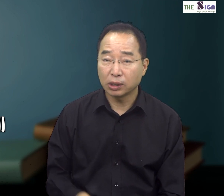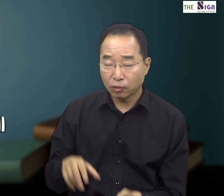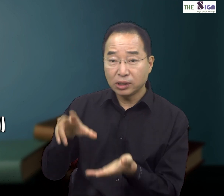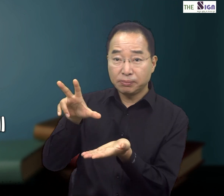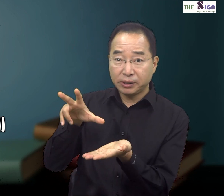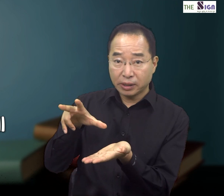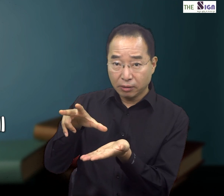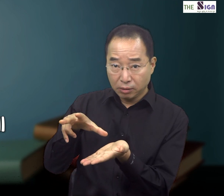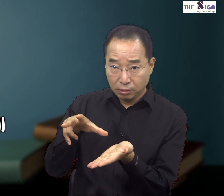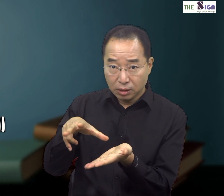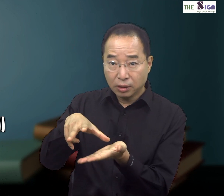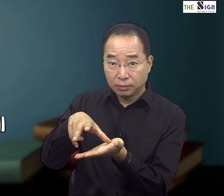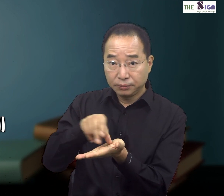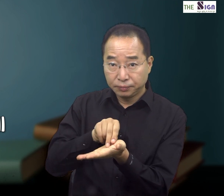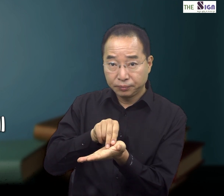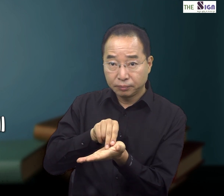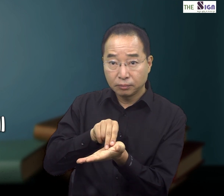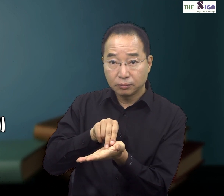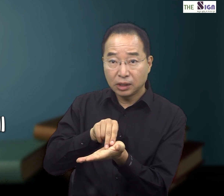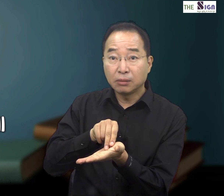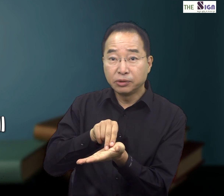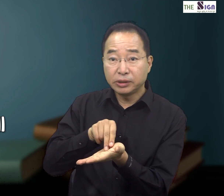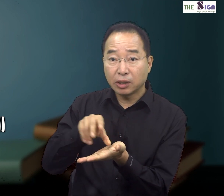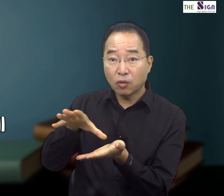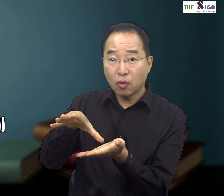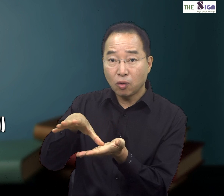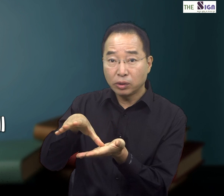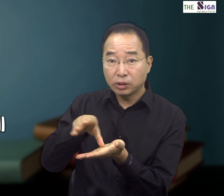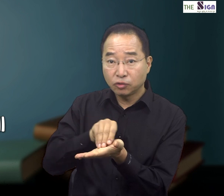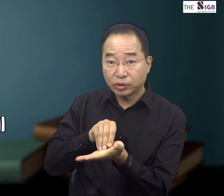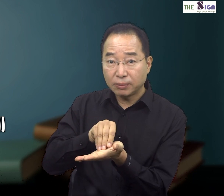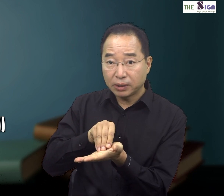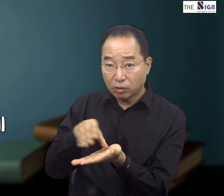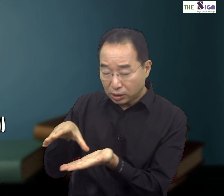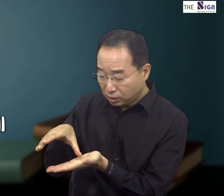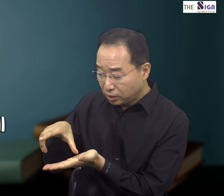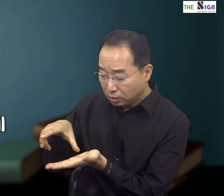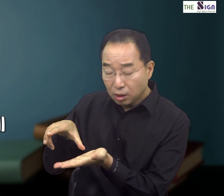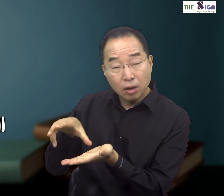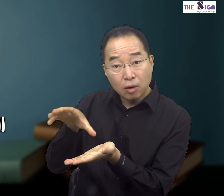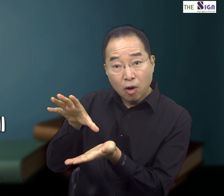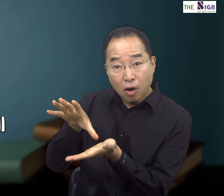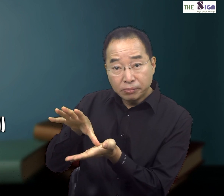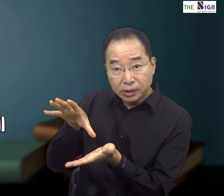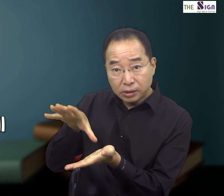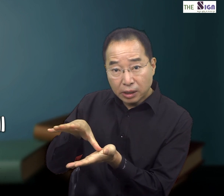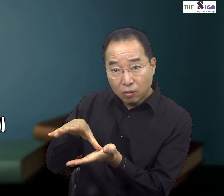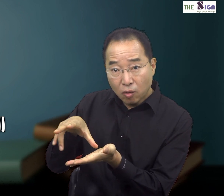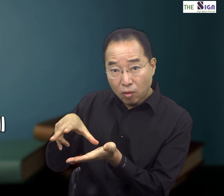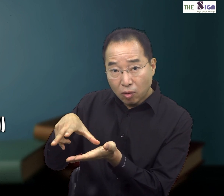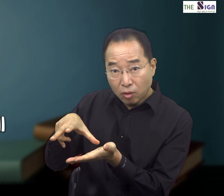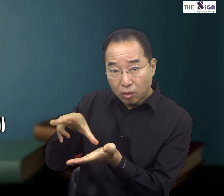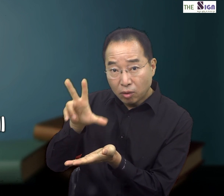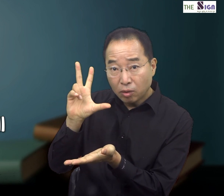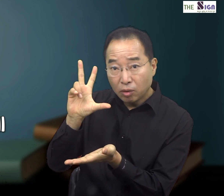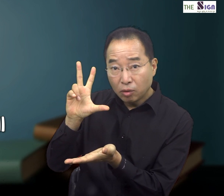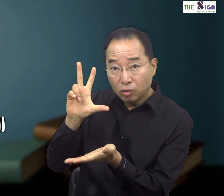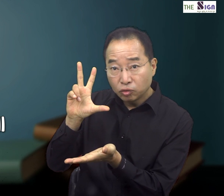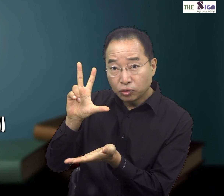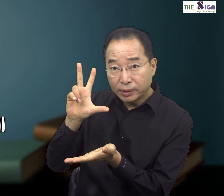굉장히 비슷해요. 이게 문제고 숙제입니다. 어쨌든 엄지를 대고 두 번째,